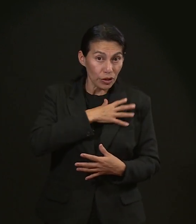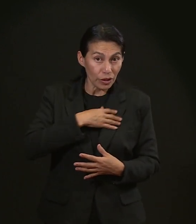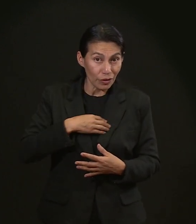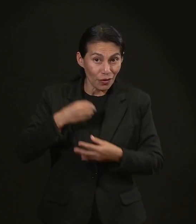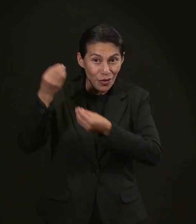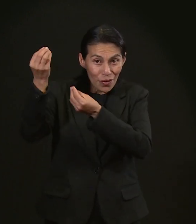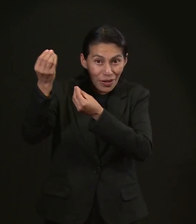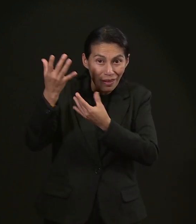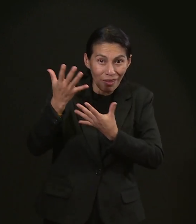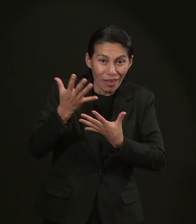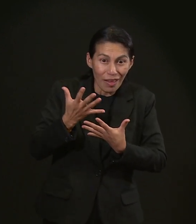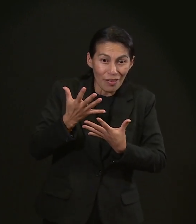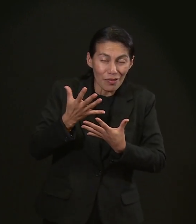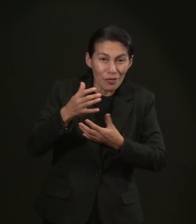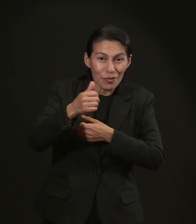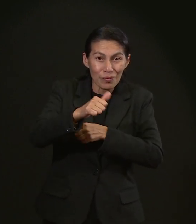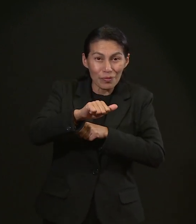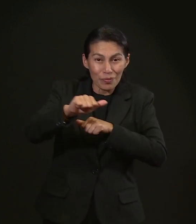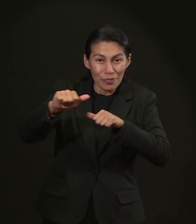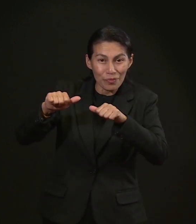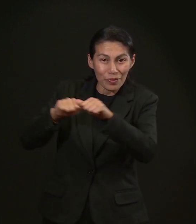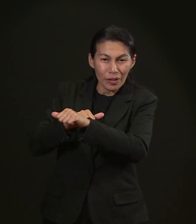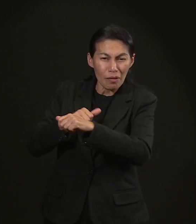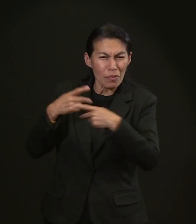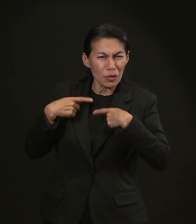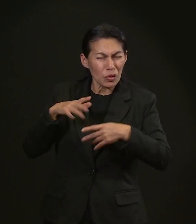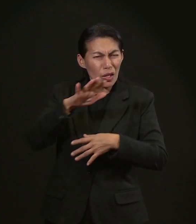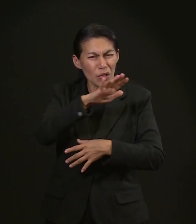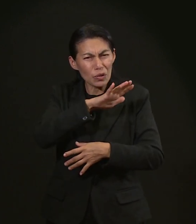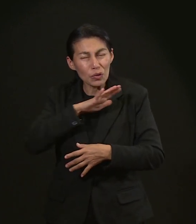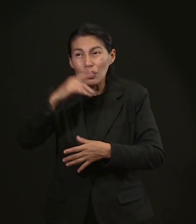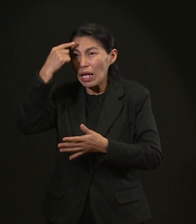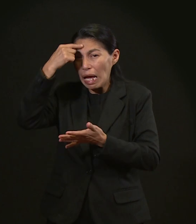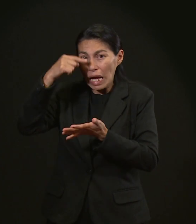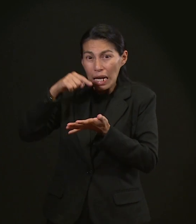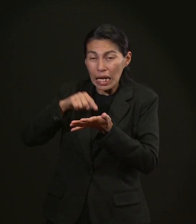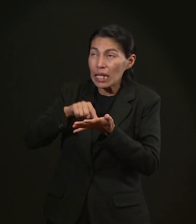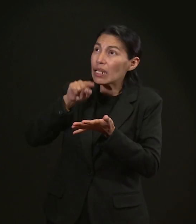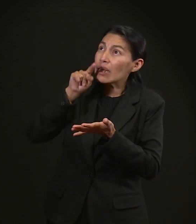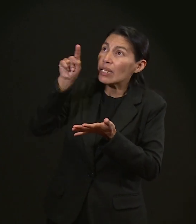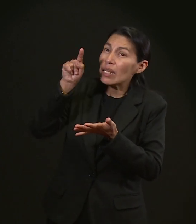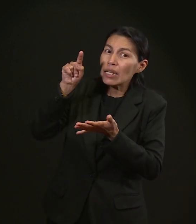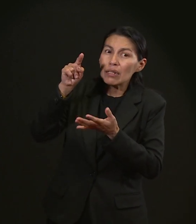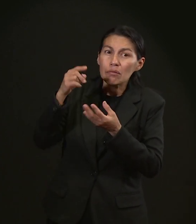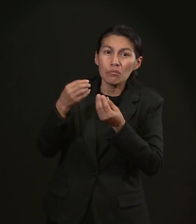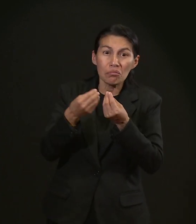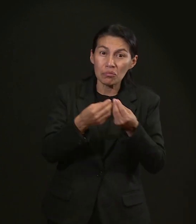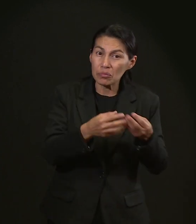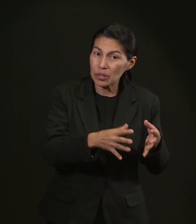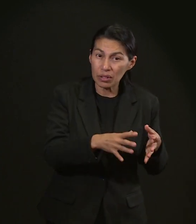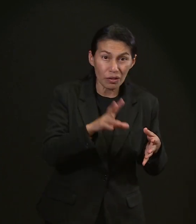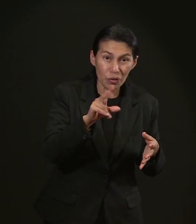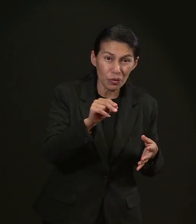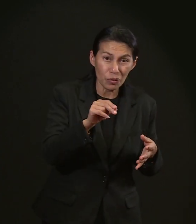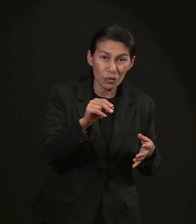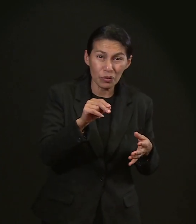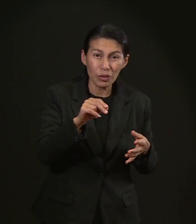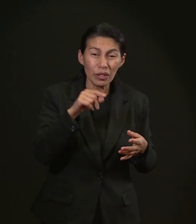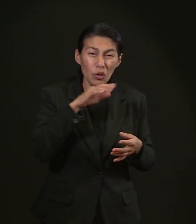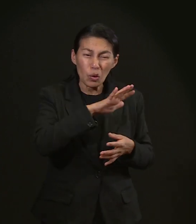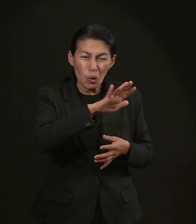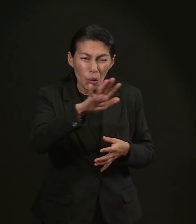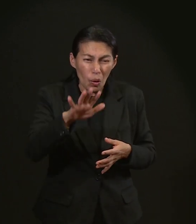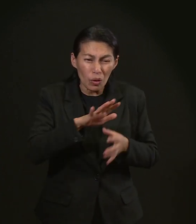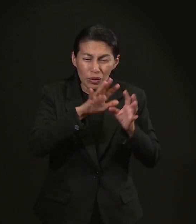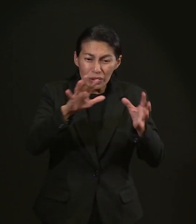que todo aquel que en él cree no se pierda sino tenga vida eterna qué maravillosa